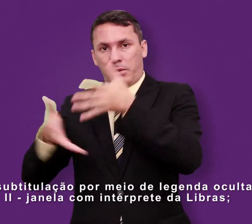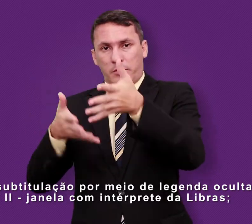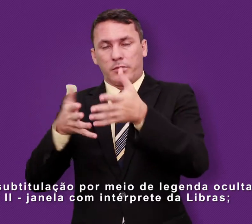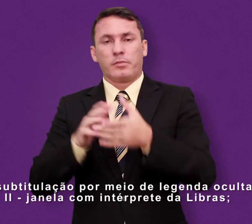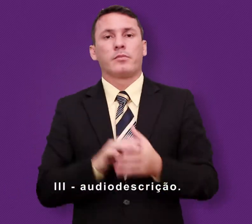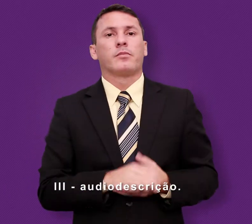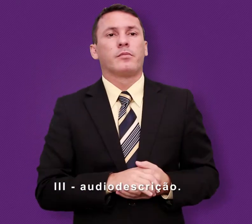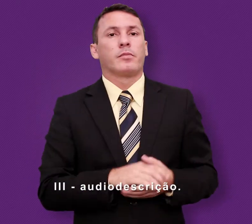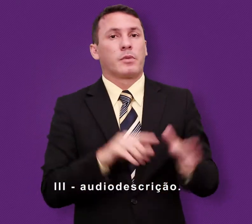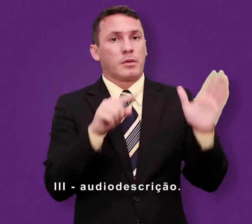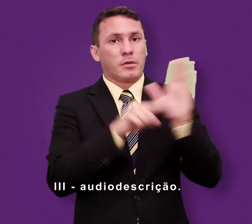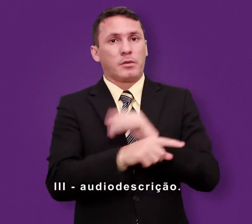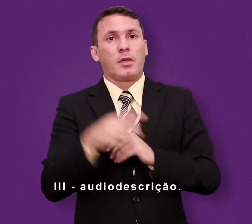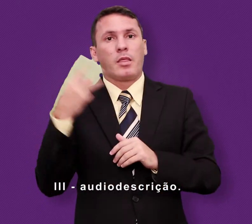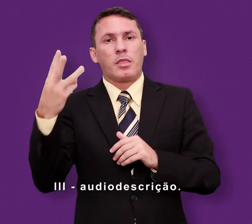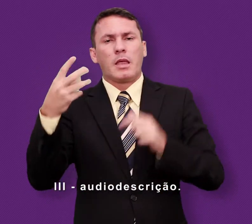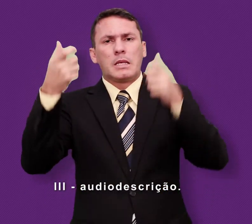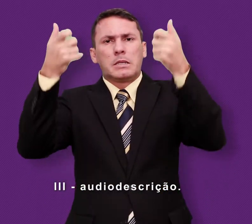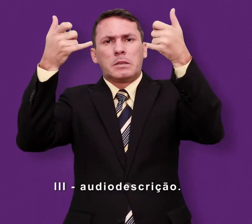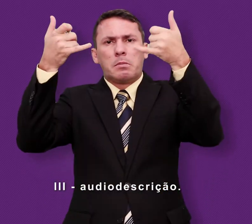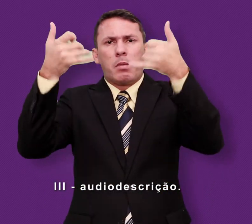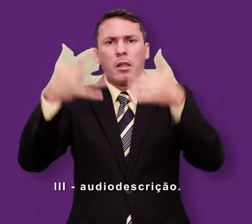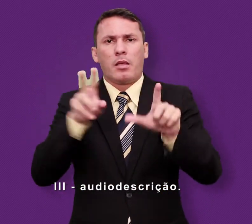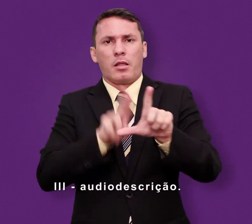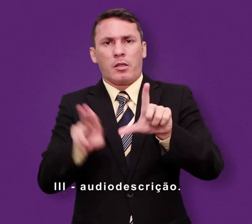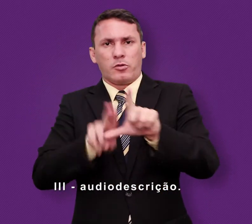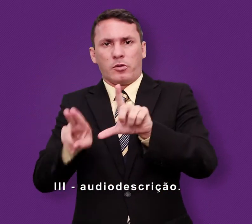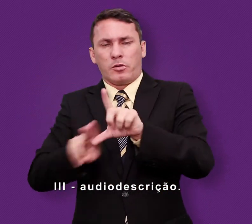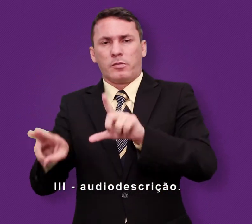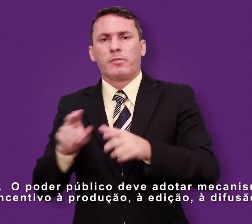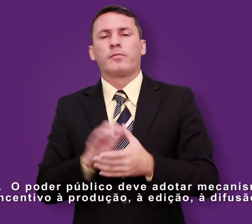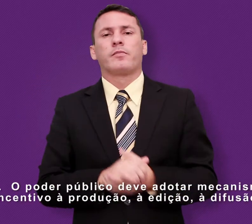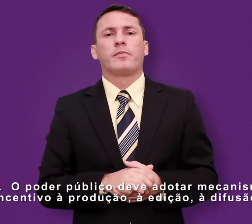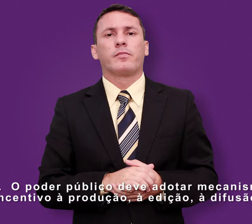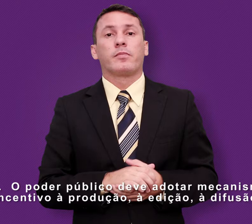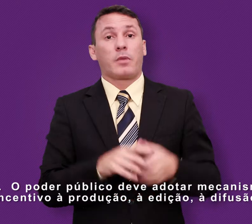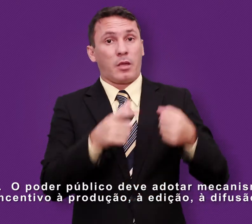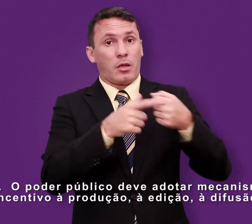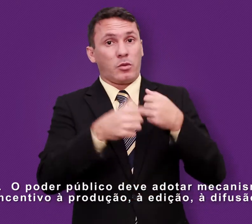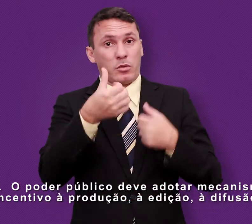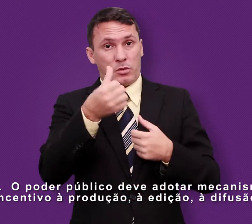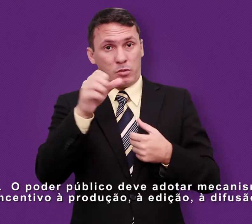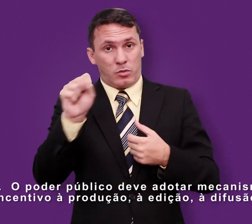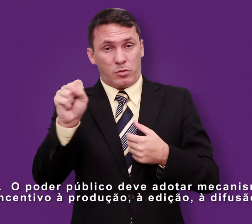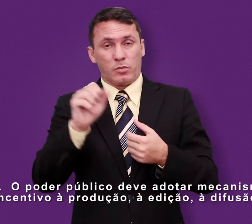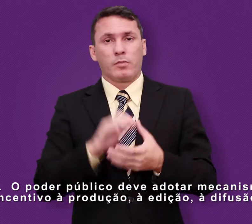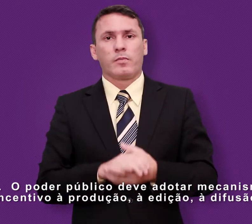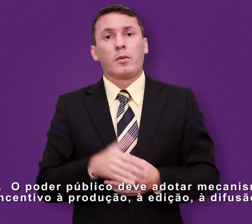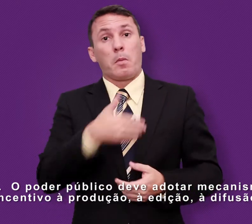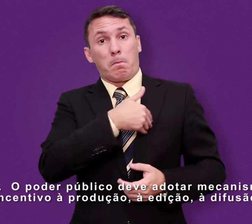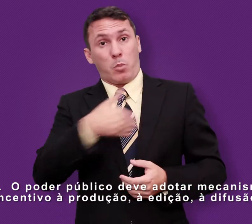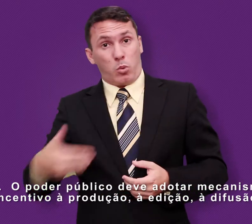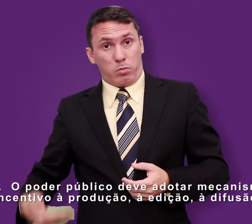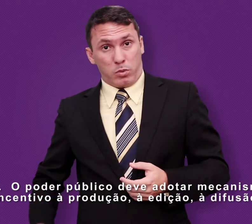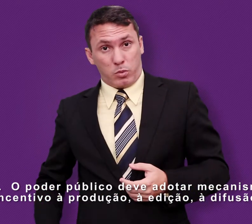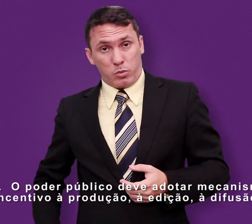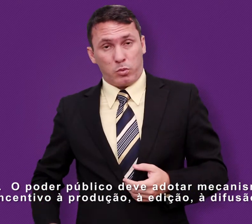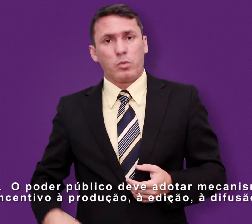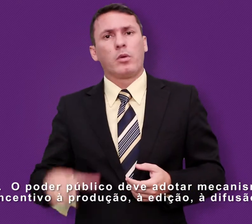Libras. Inciso 3. Audiodescrição. Artigo 68. O poder público deve